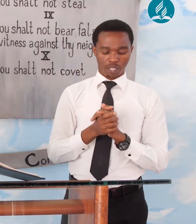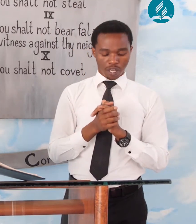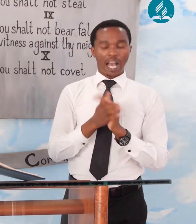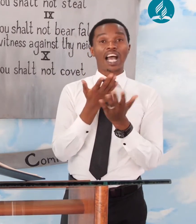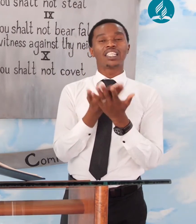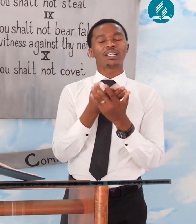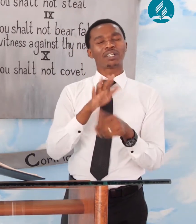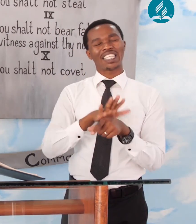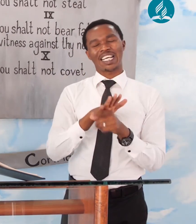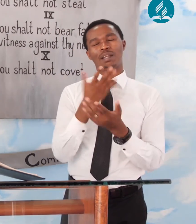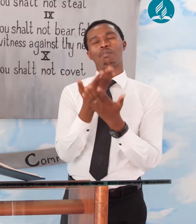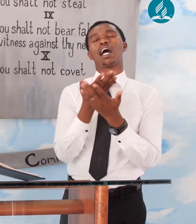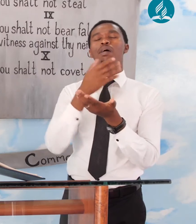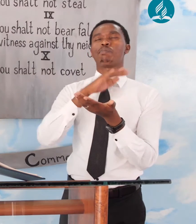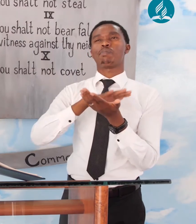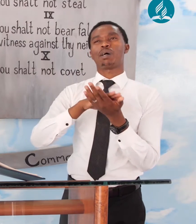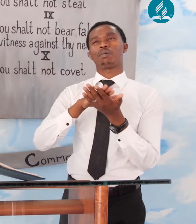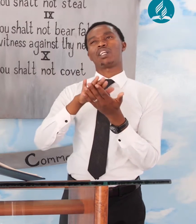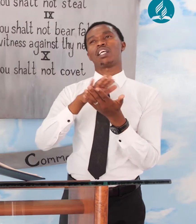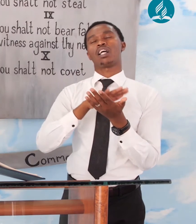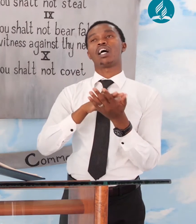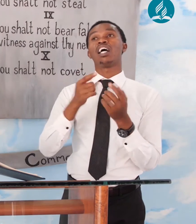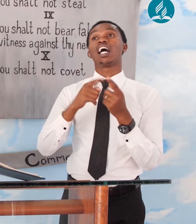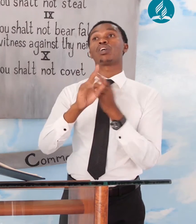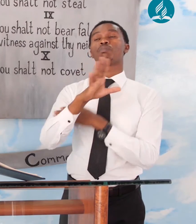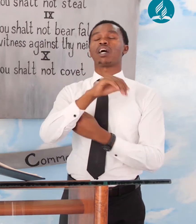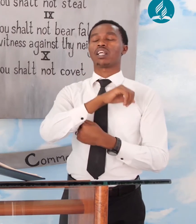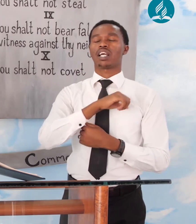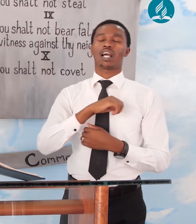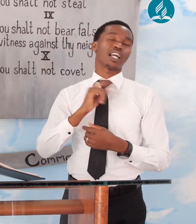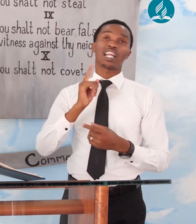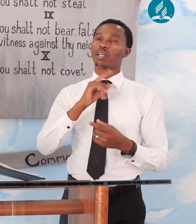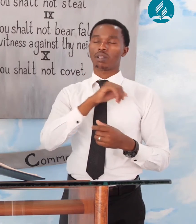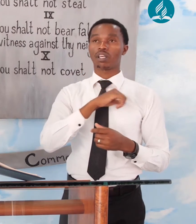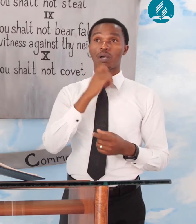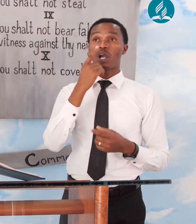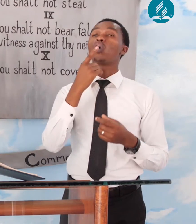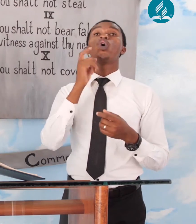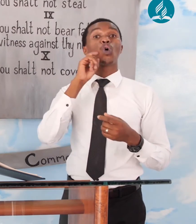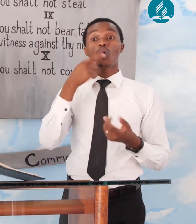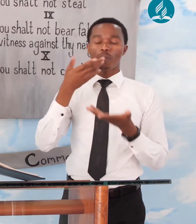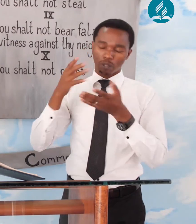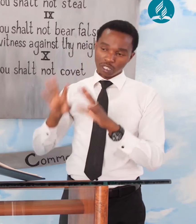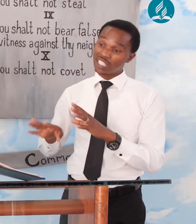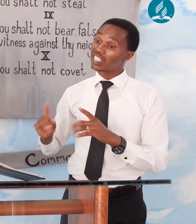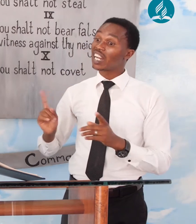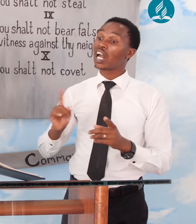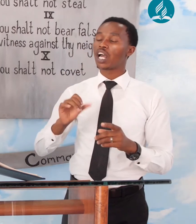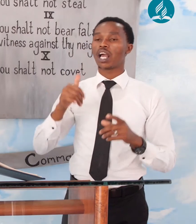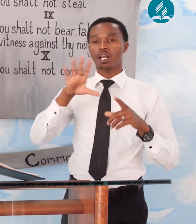anakomeje cyane yinginga ariko Imana ntimwemere kamubwira ati niko bimeze urasinzira nta kundi